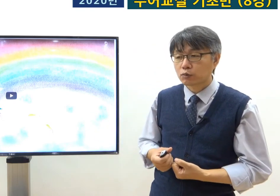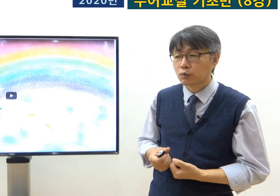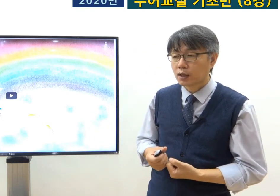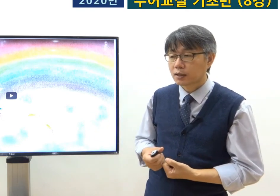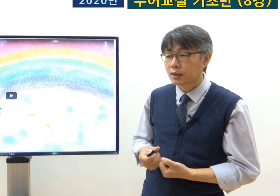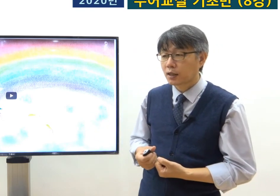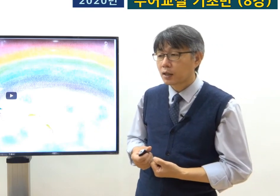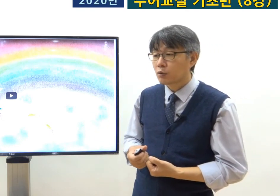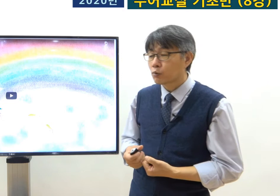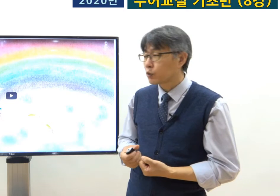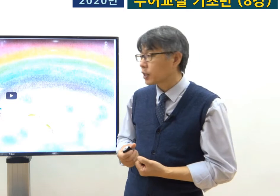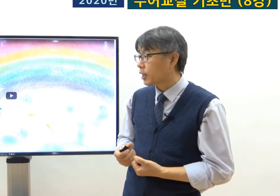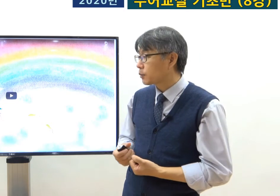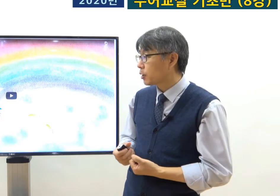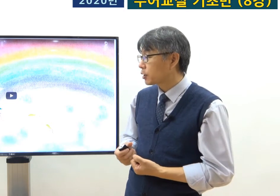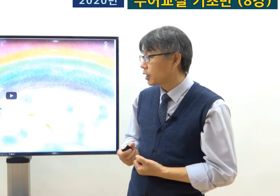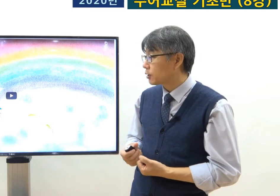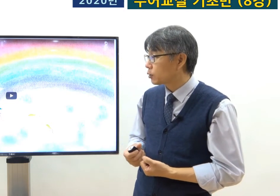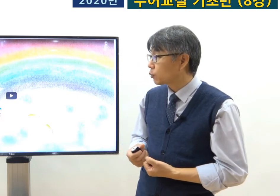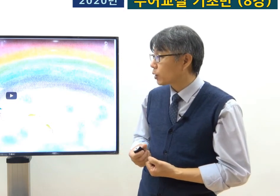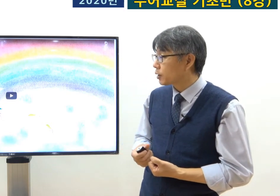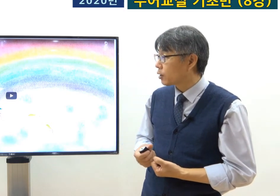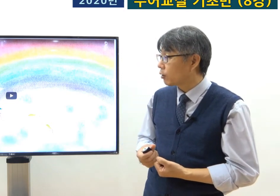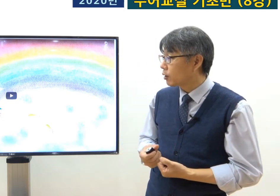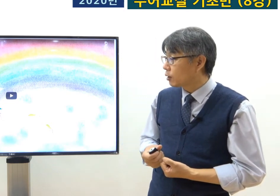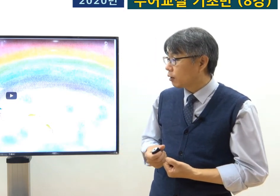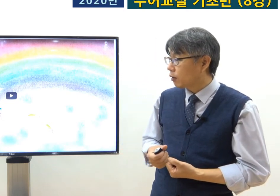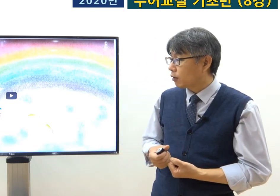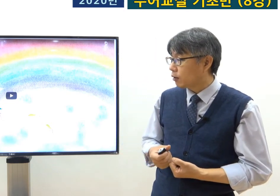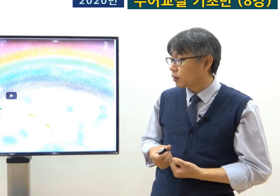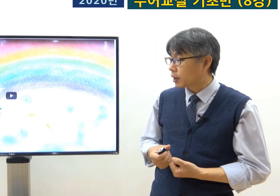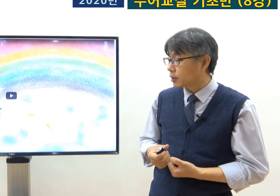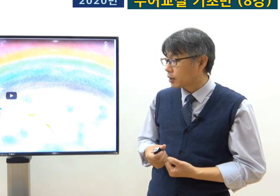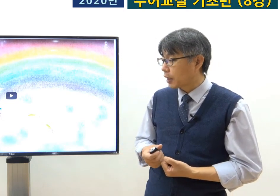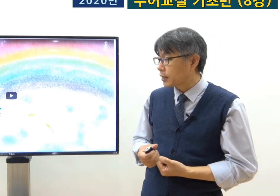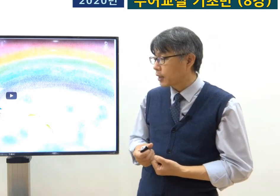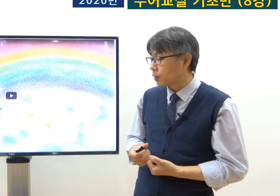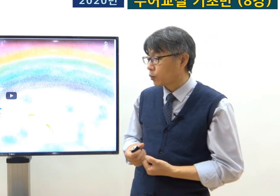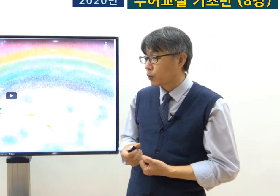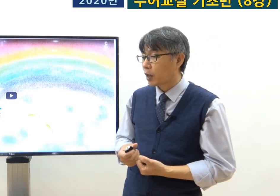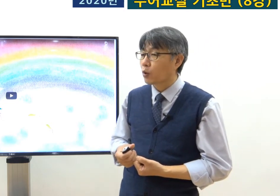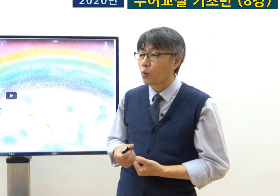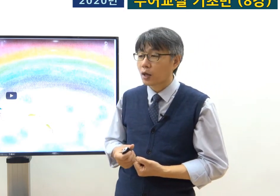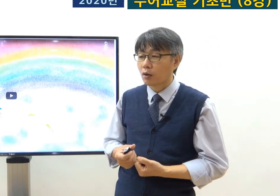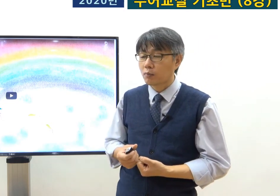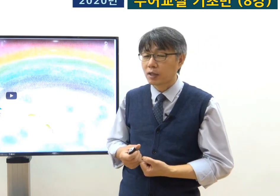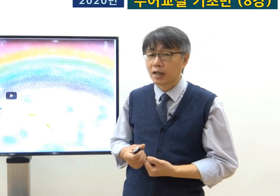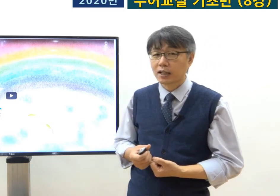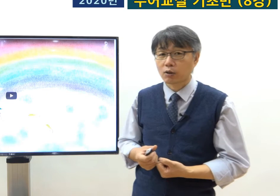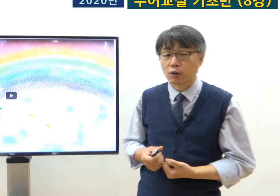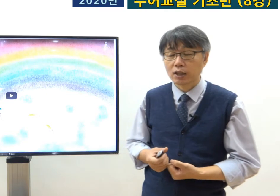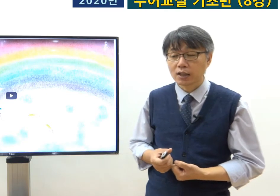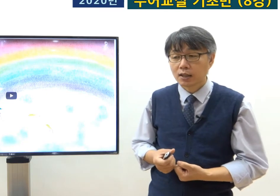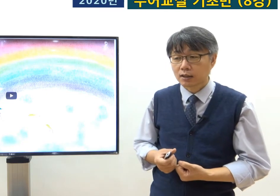중요한 것 같은데, 꿈꾸지 않으면이라는 노래인데요. 이게 이제 간디 학교의 교가라고 합니다. 대안학교인. 그래서